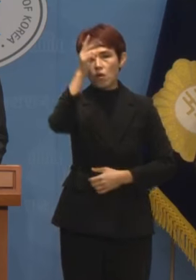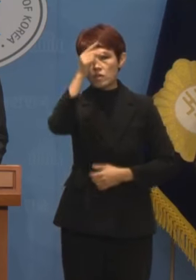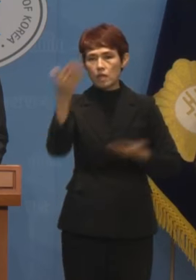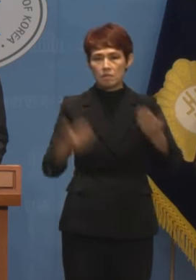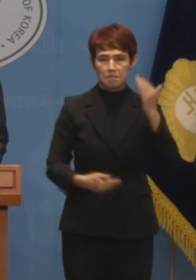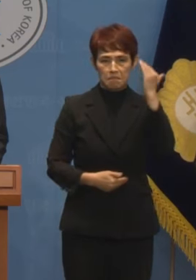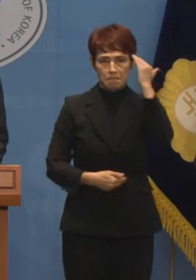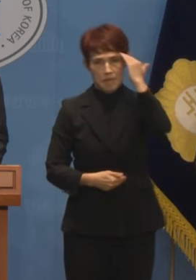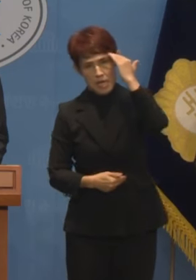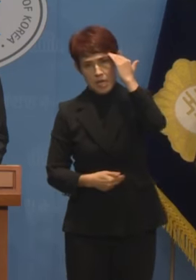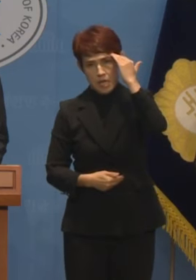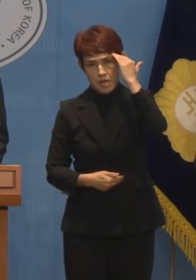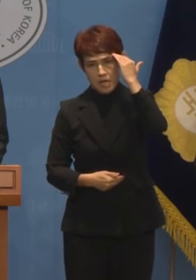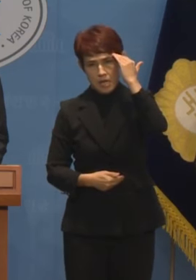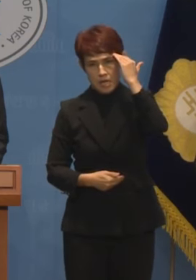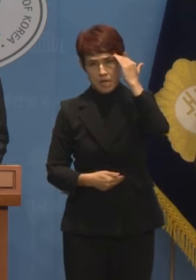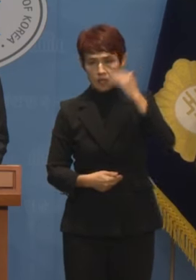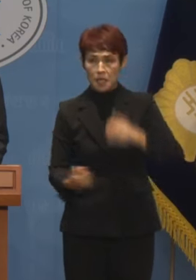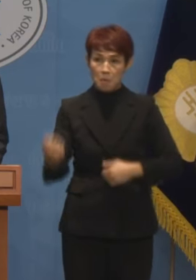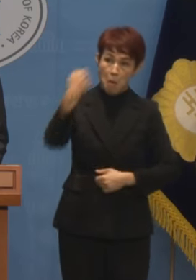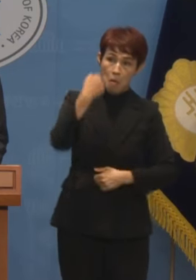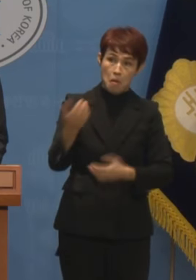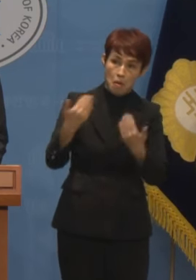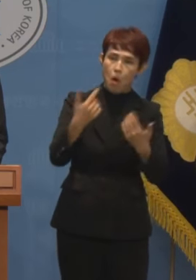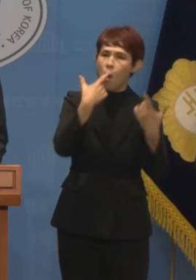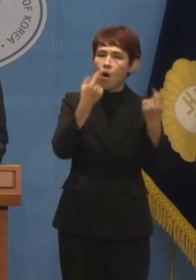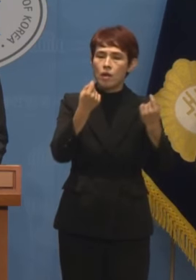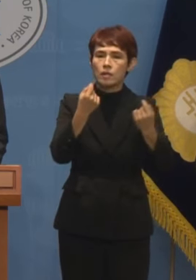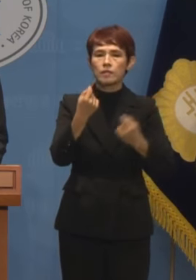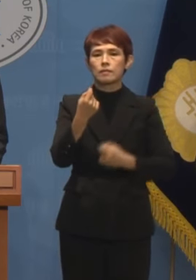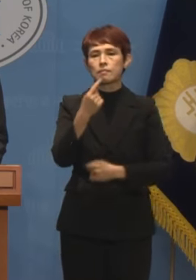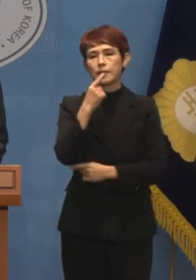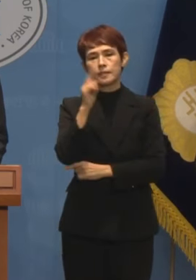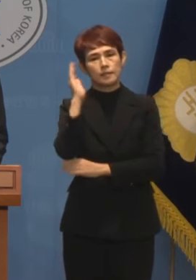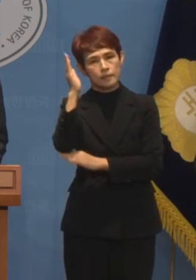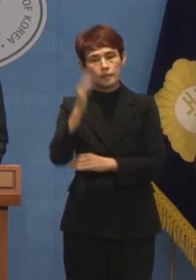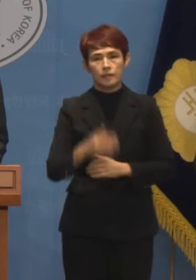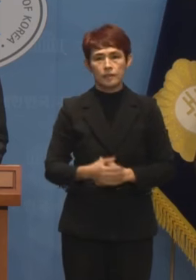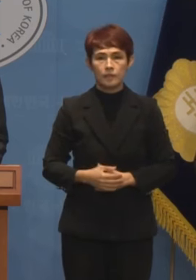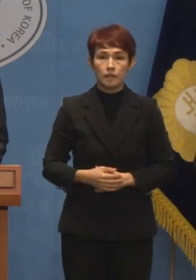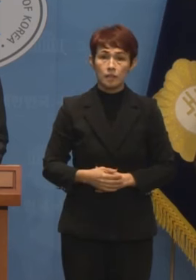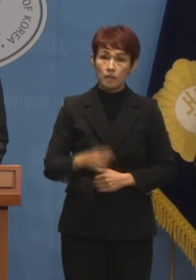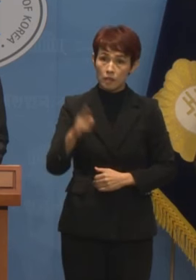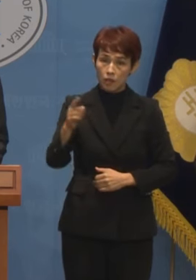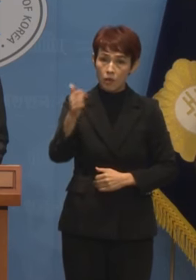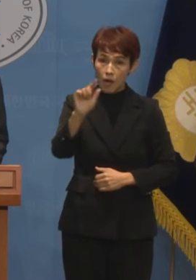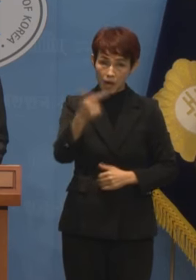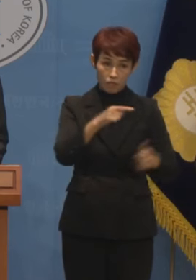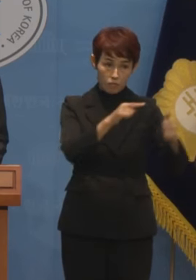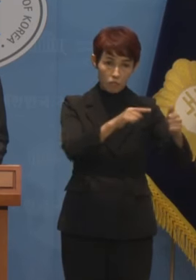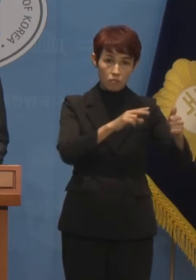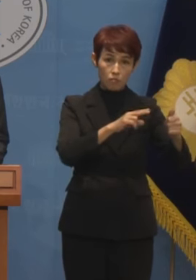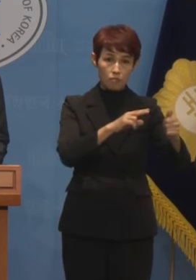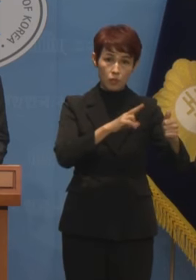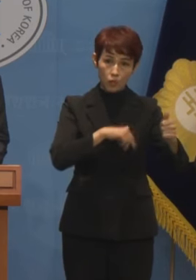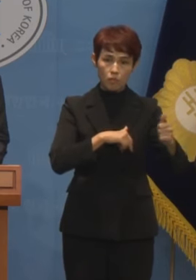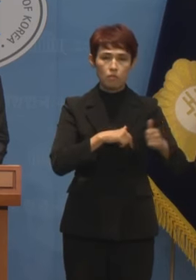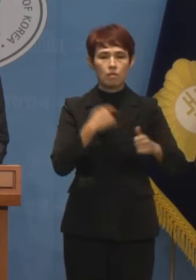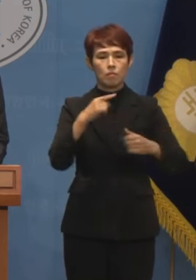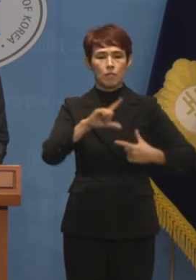방해하고 폭력을 유도한 것처럼 몰아갔습니다. 이는 명백한 한 의원에 대한 명예훼손이라 할 것입니다.